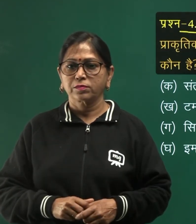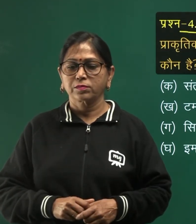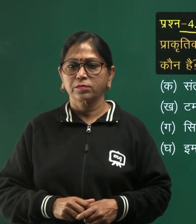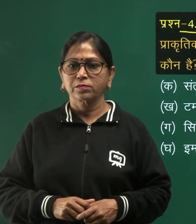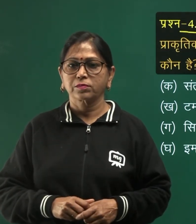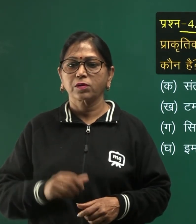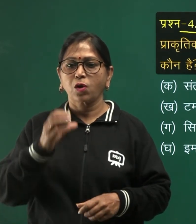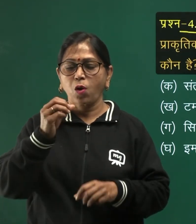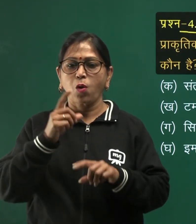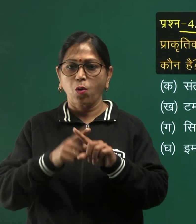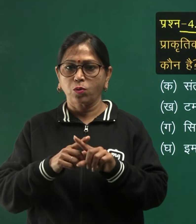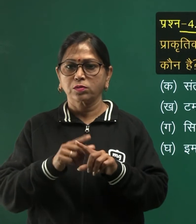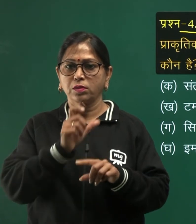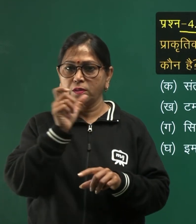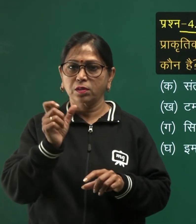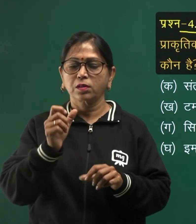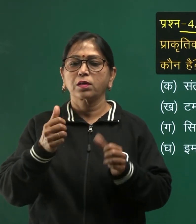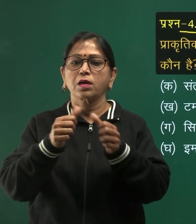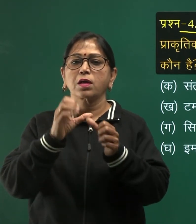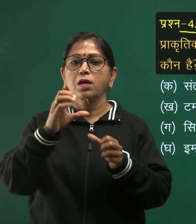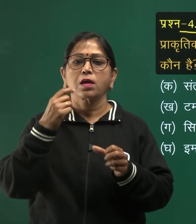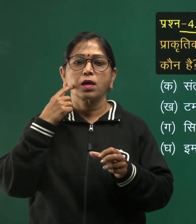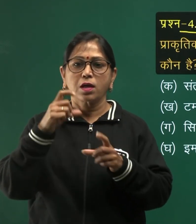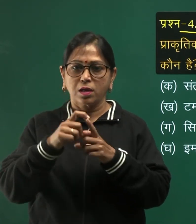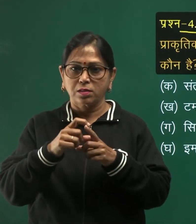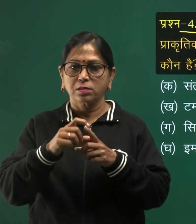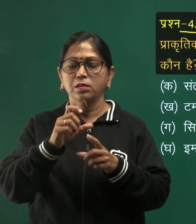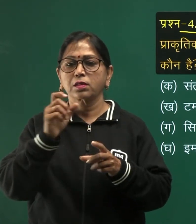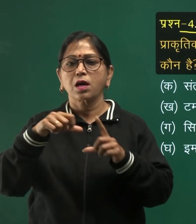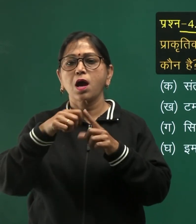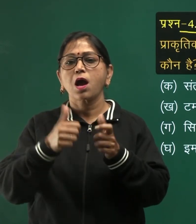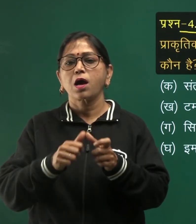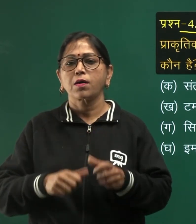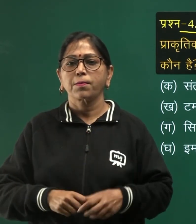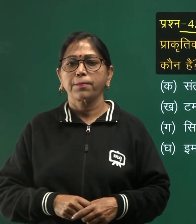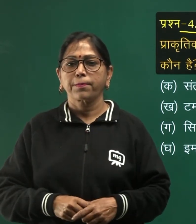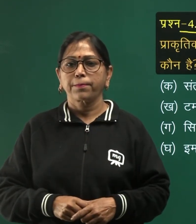प्रश्न नंबर 4 अंजलि कमल का